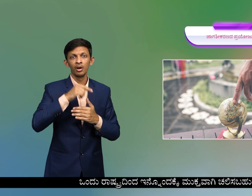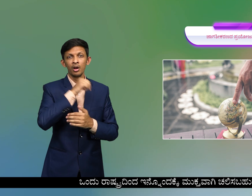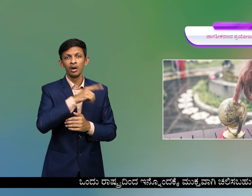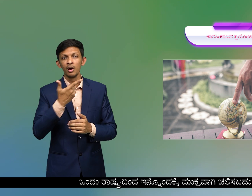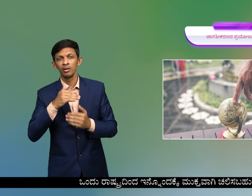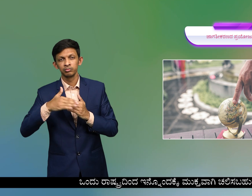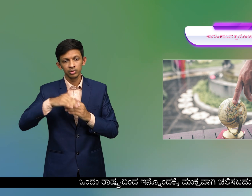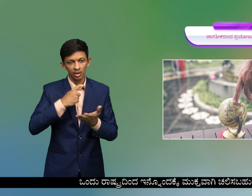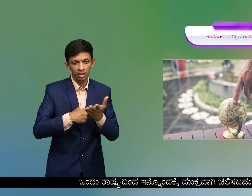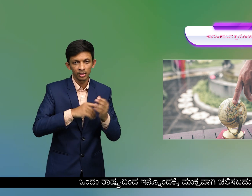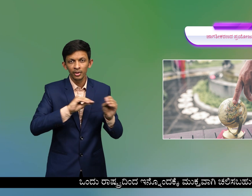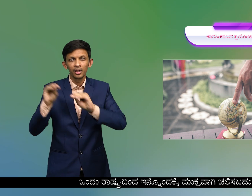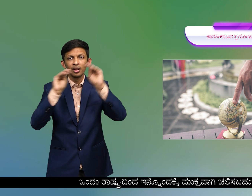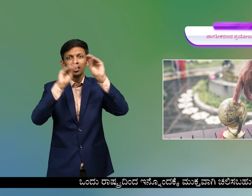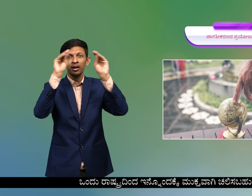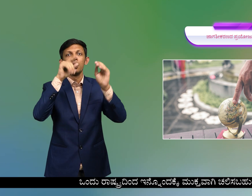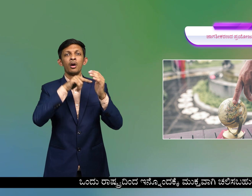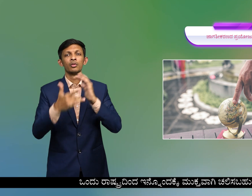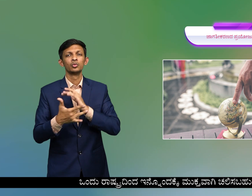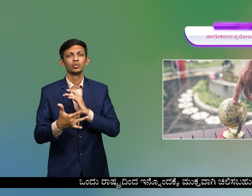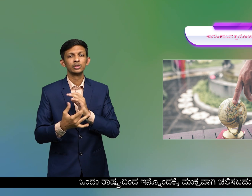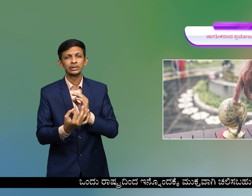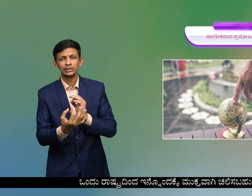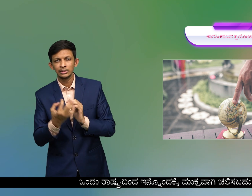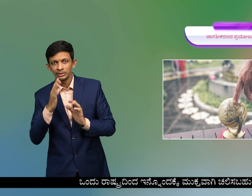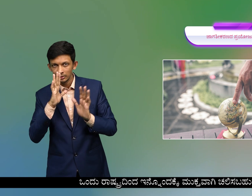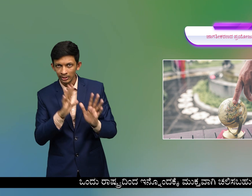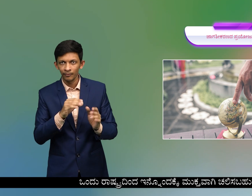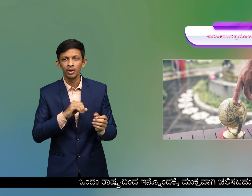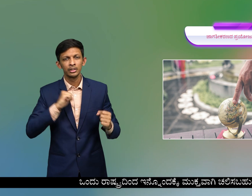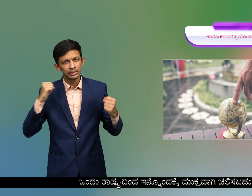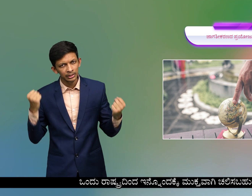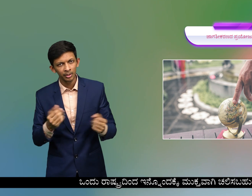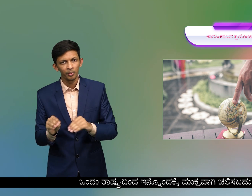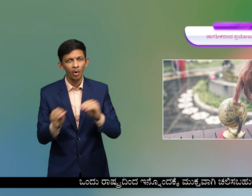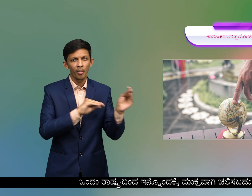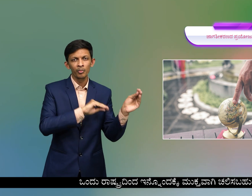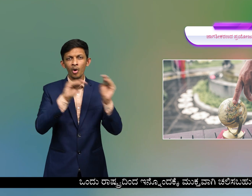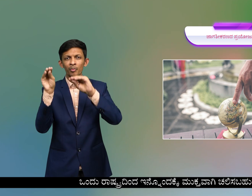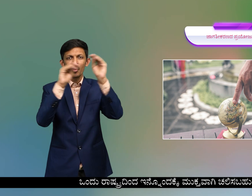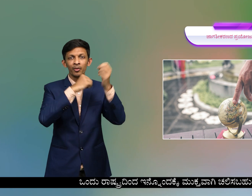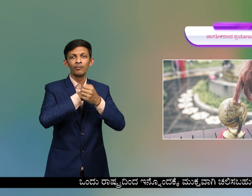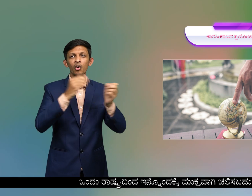ಸೇವೆಗಳು ಒಂದು ರಾಷ್ಟ್ರದಿಂದ ಇನ್ನೊಂದಕ್ಕೆ ಮುಕ್ತವಾಗಿ ಚಲಿಸಬಹುದು.